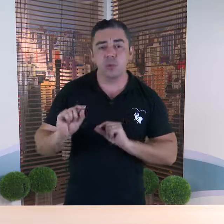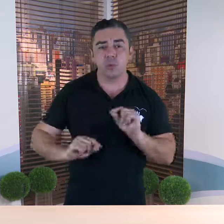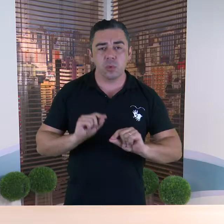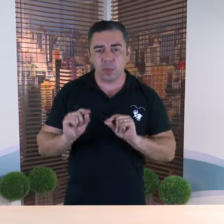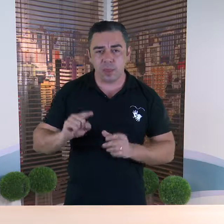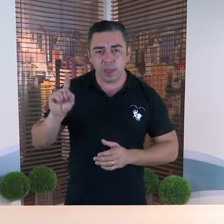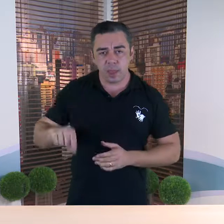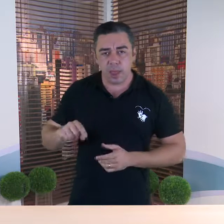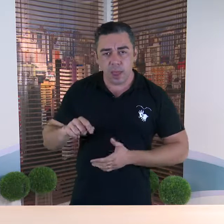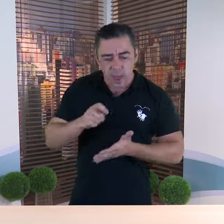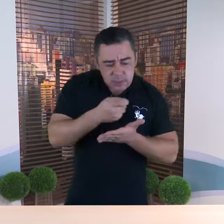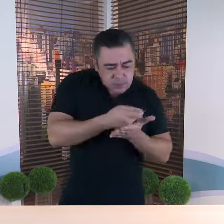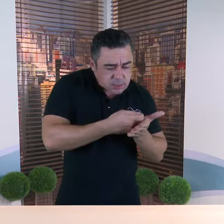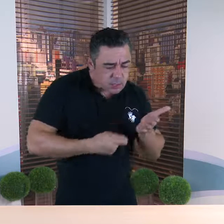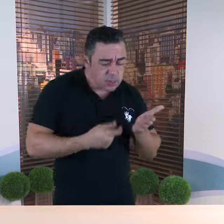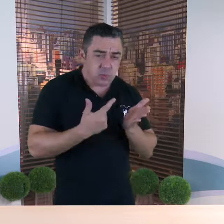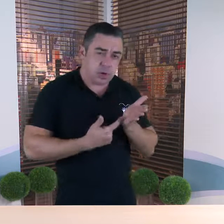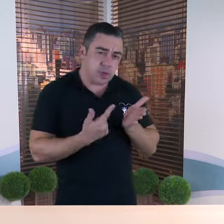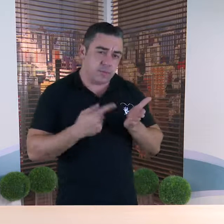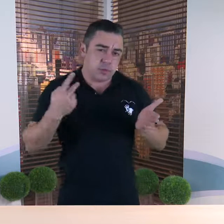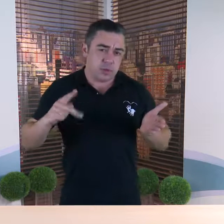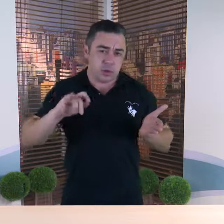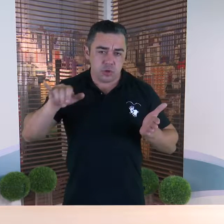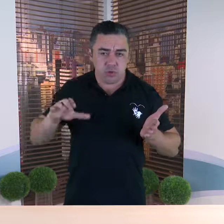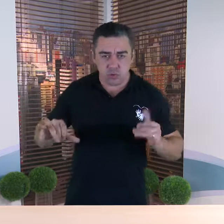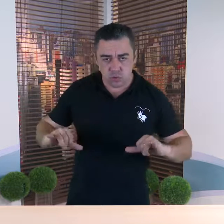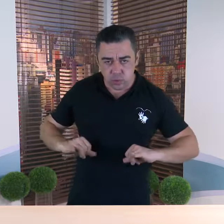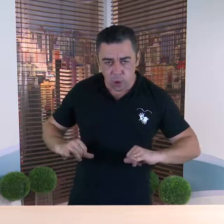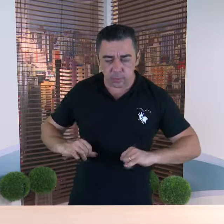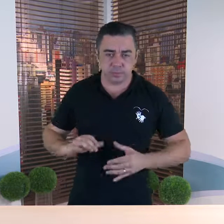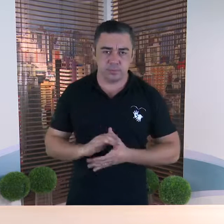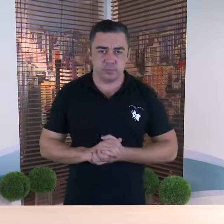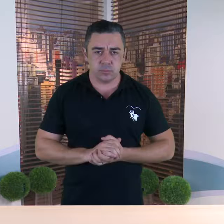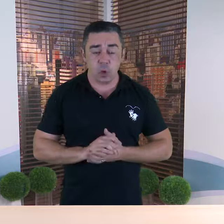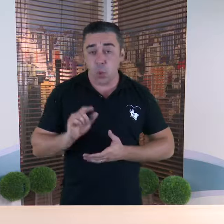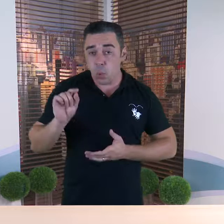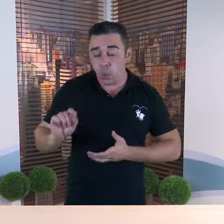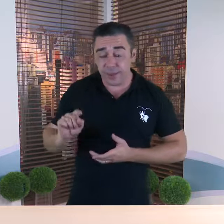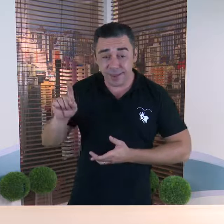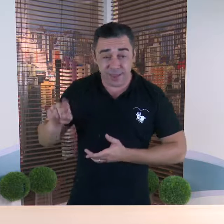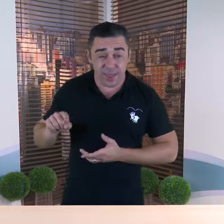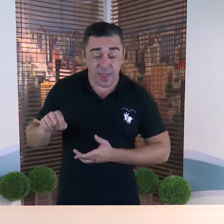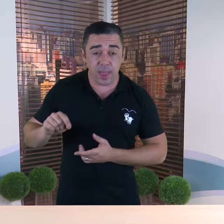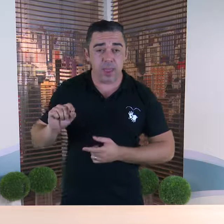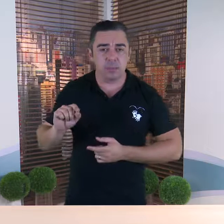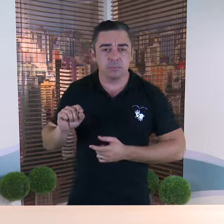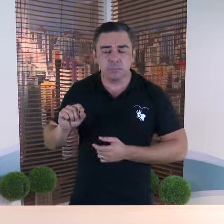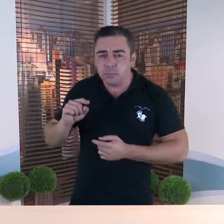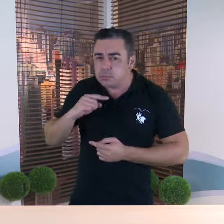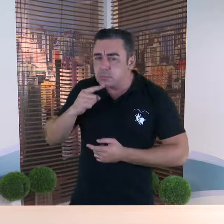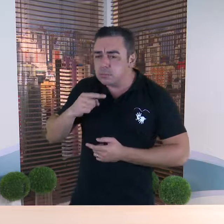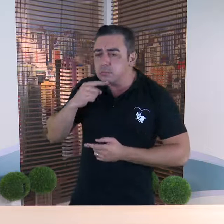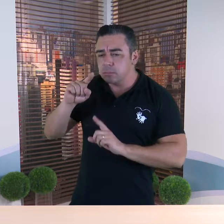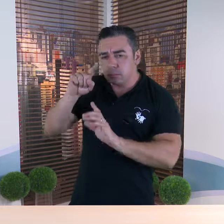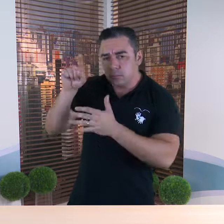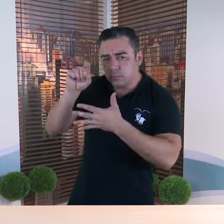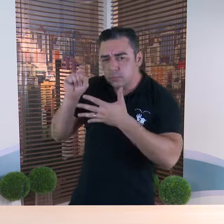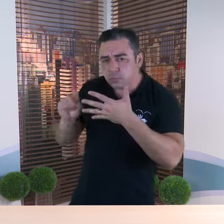da mensagem da poesia de Jó. O que merece destaque em Jó é o enigma e o problema do